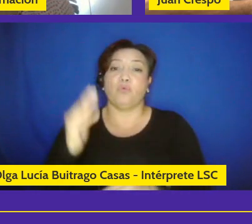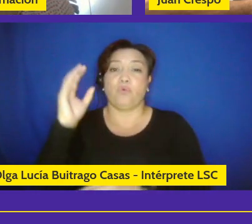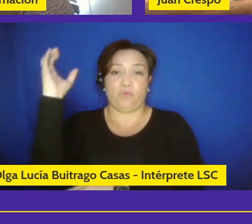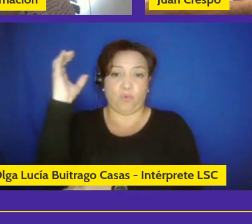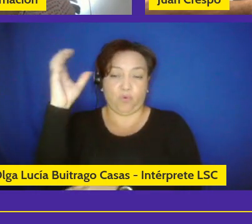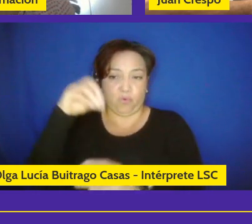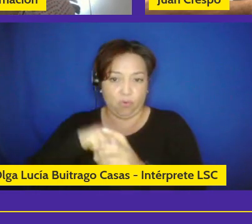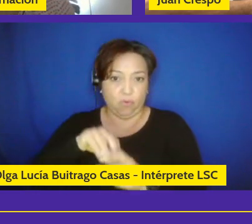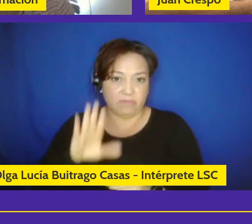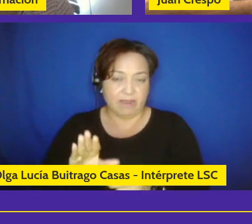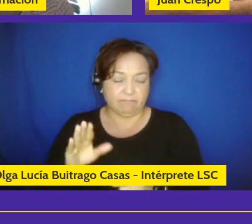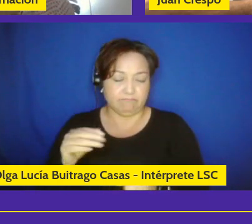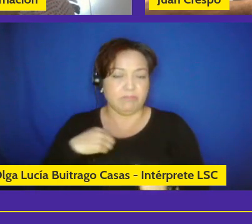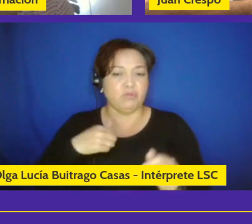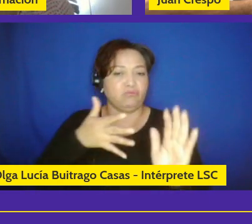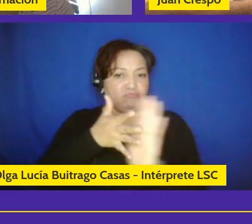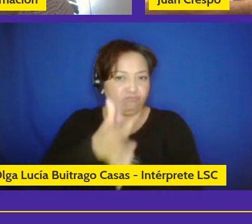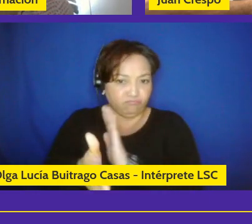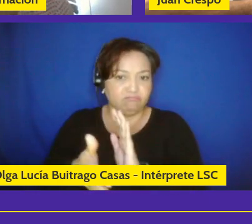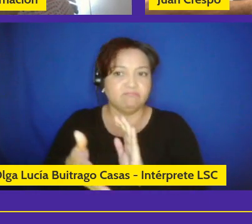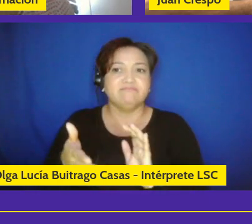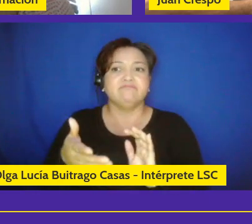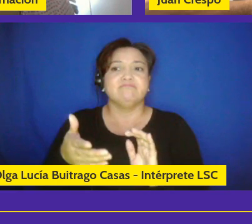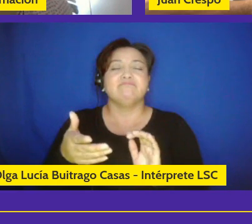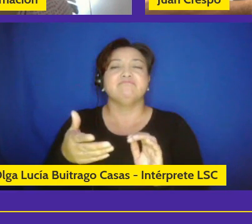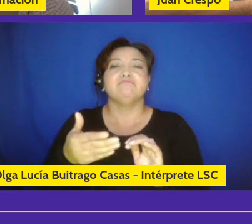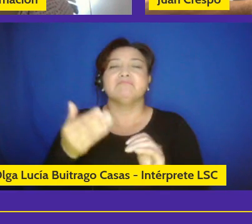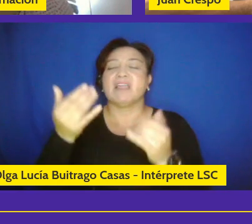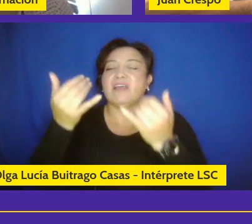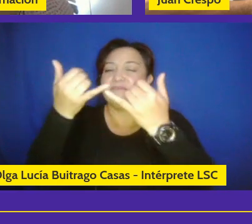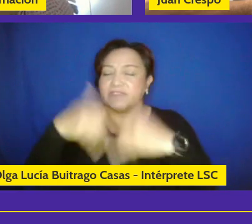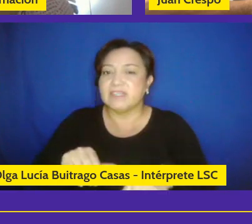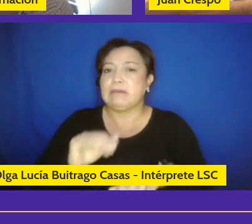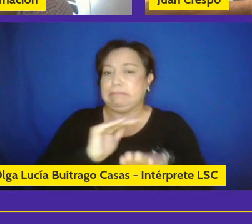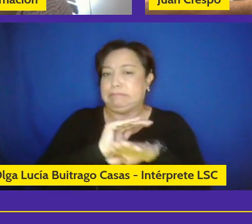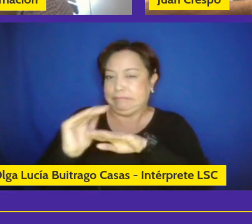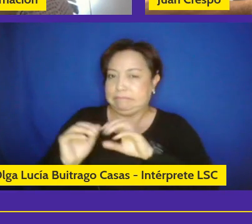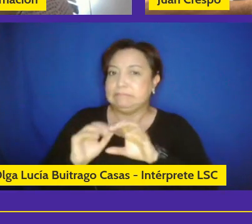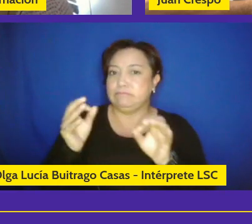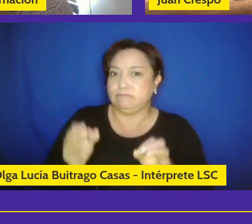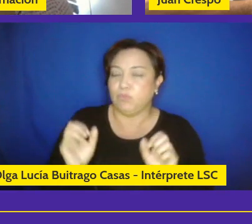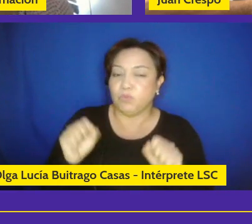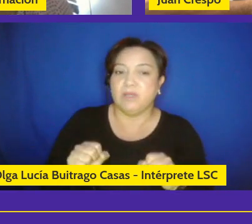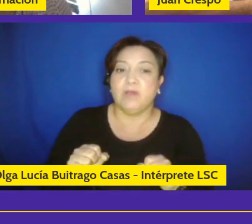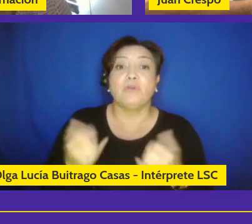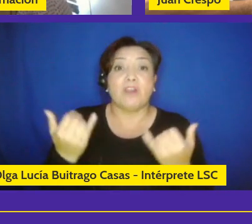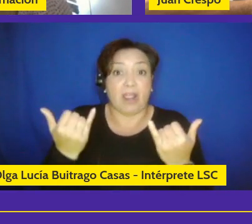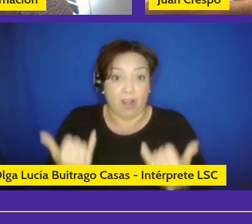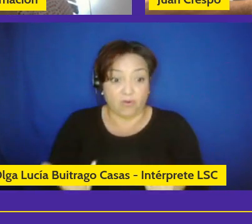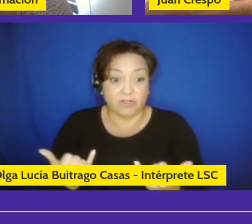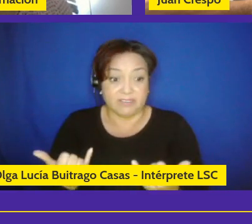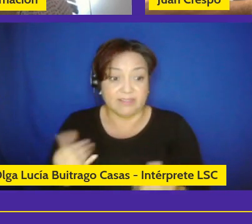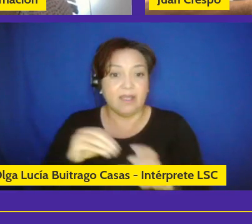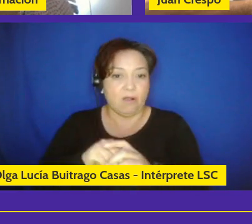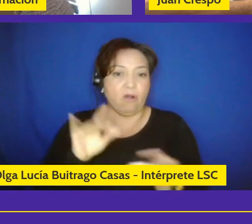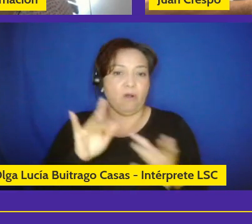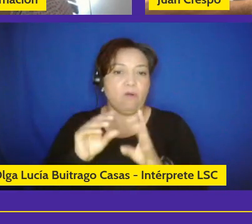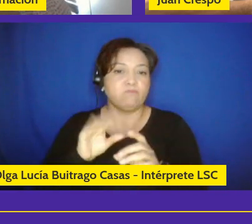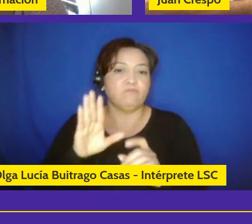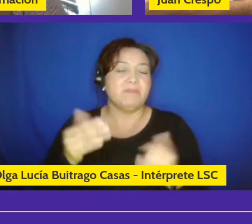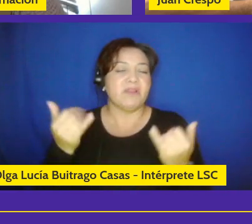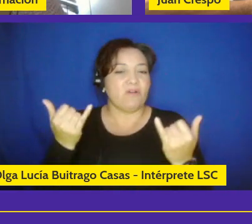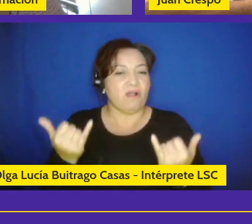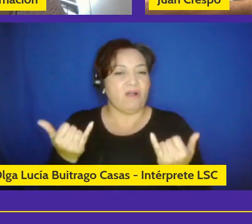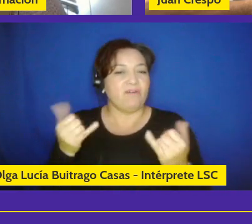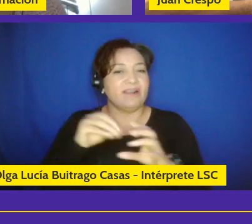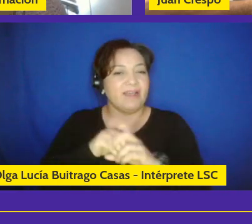Les voy a hacer al final de la sesión una invitación, porque en este momento estamos en ello, pero no quiero andar en eso en este momento